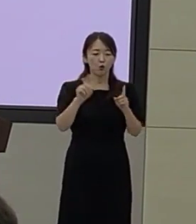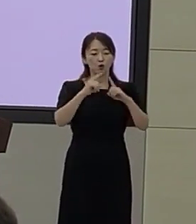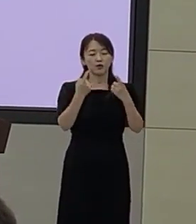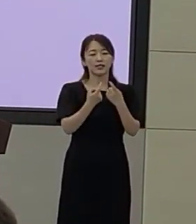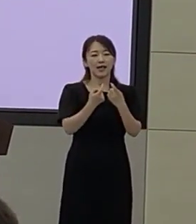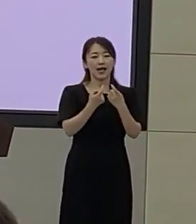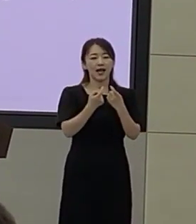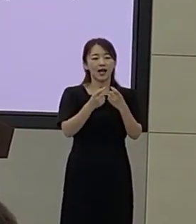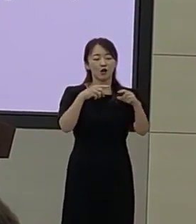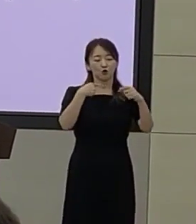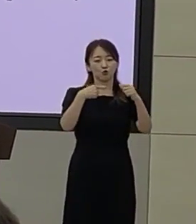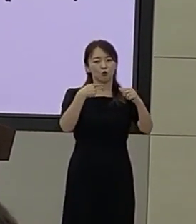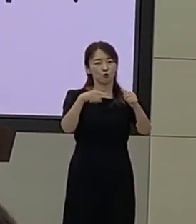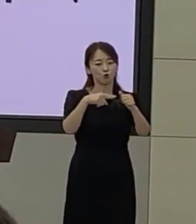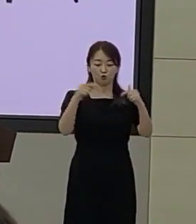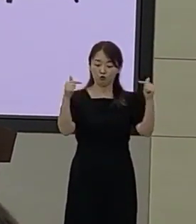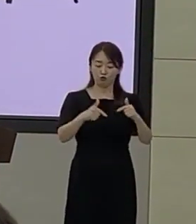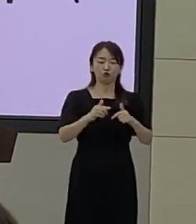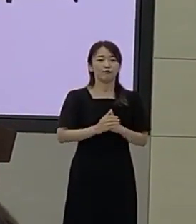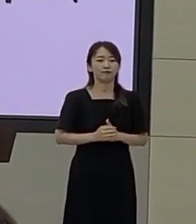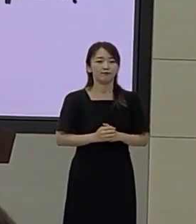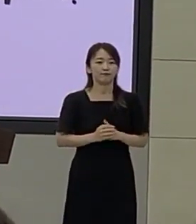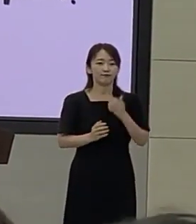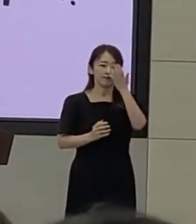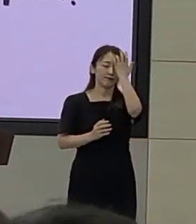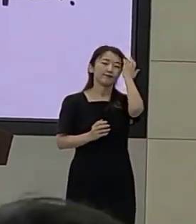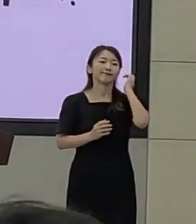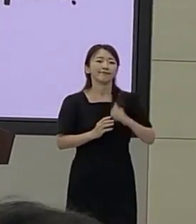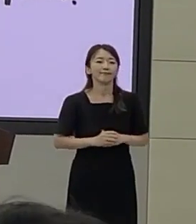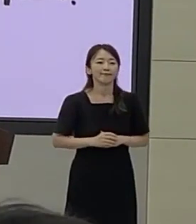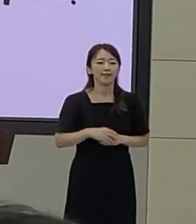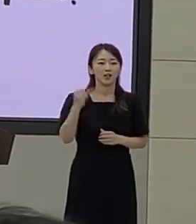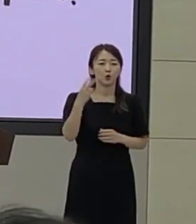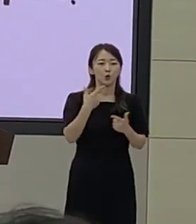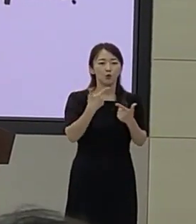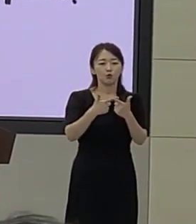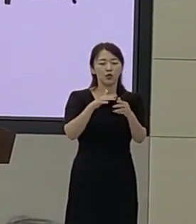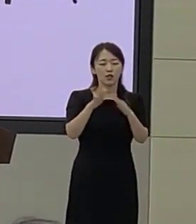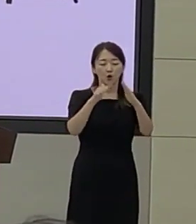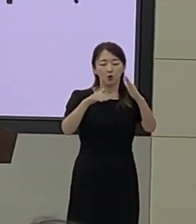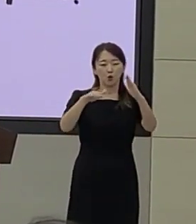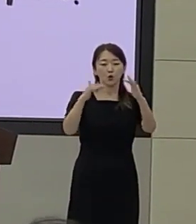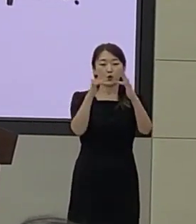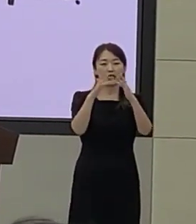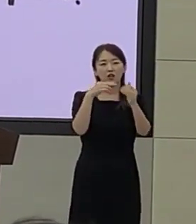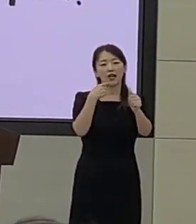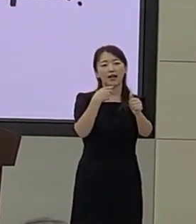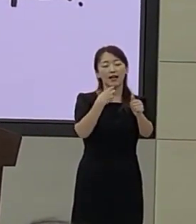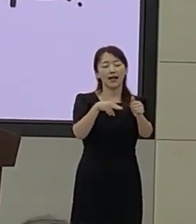사교육까지 경감시키도록 하겠습니다. 또한 부산의 공교육 인터넷